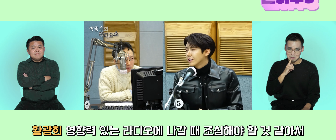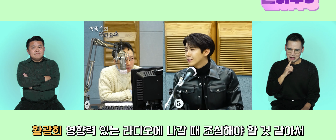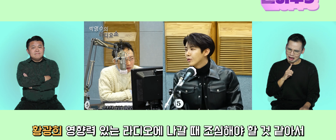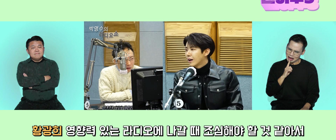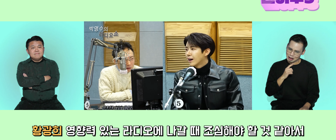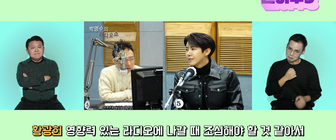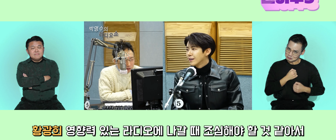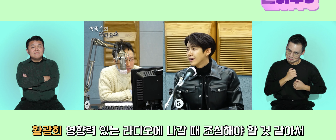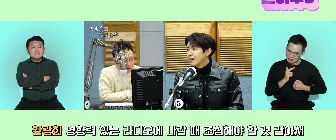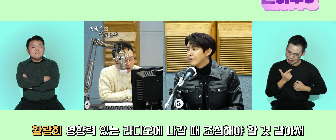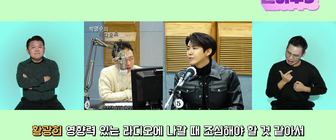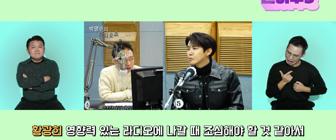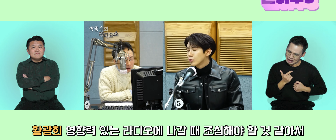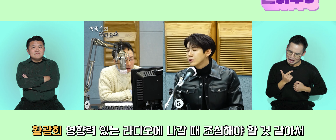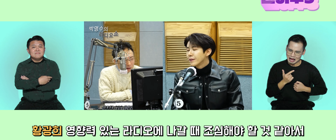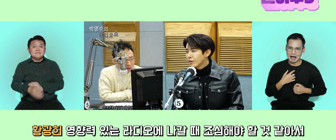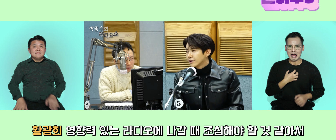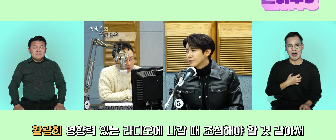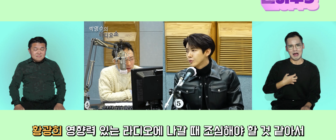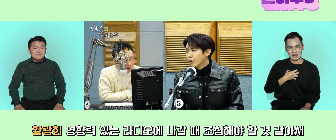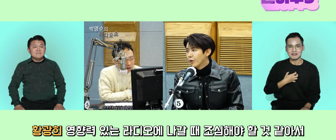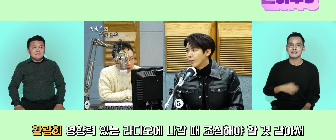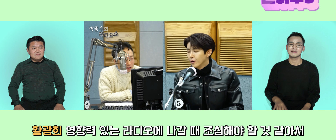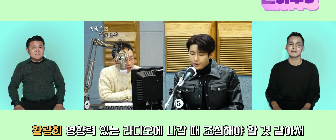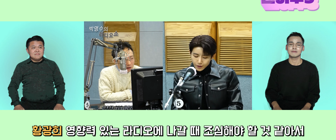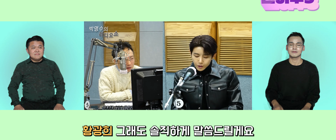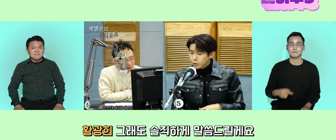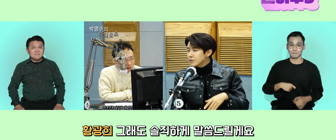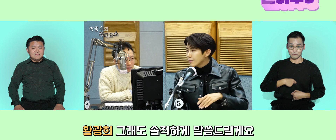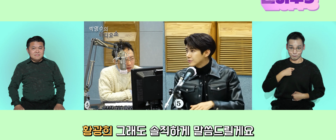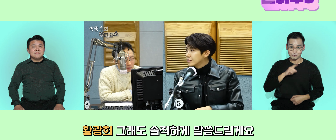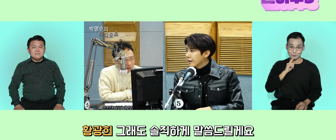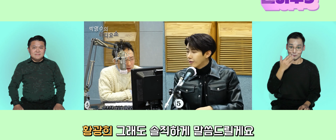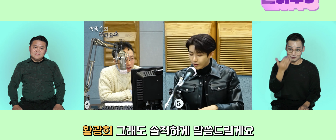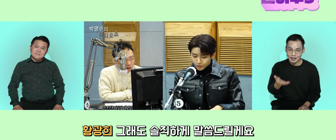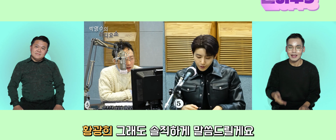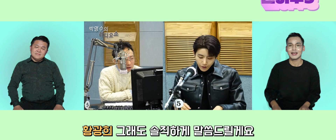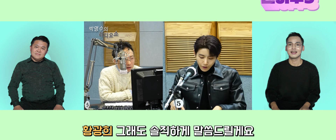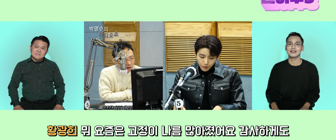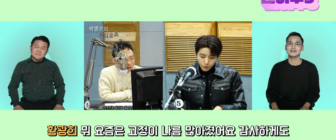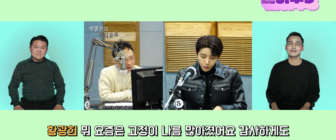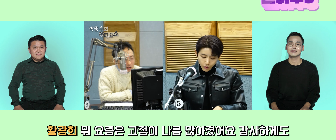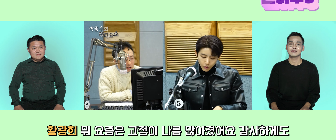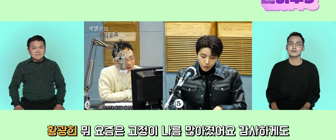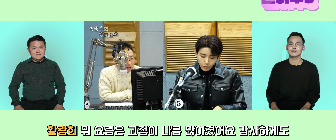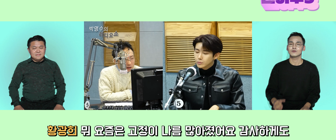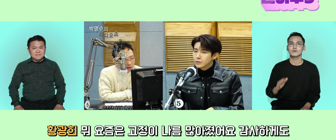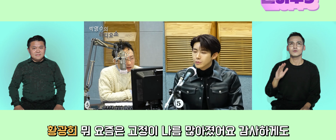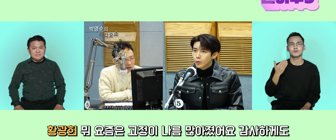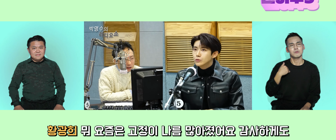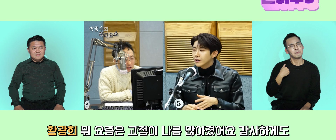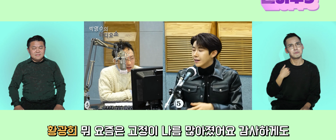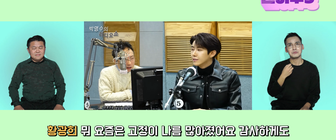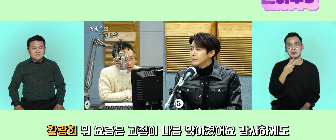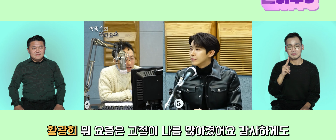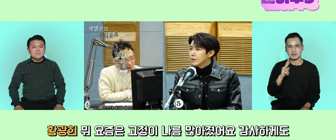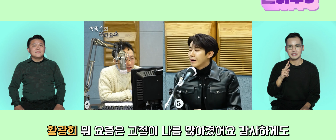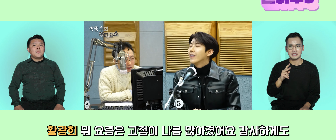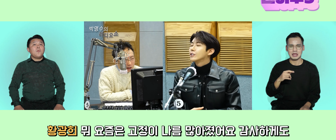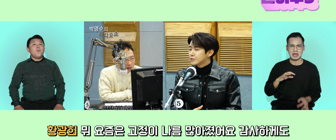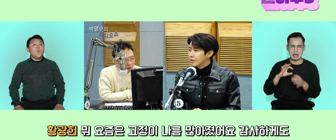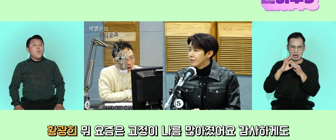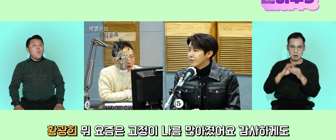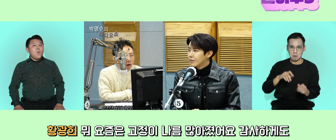영향력 있는 라디오에 나갈 때 조심해야 될 것 같아가지고 그래서 솔직히 말씀드릴게요. 뭐 요즘은 고정이 나름